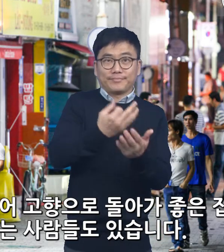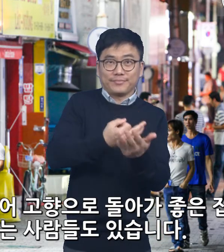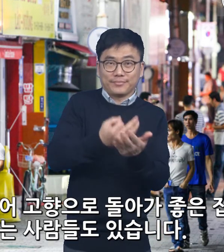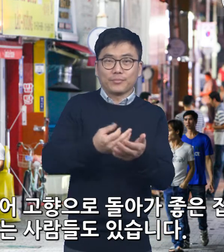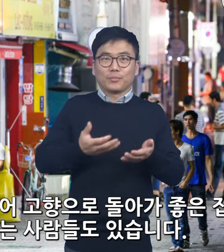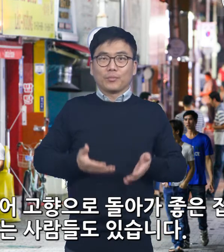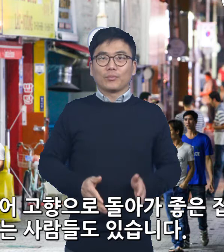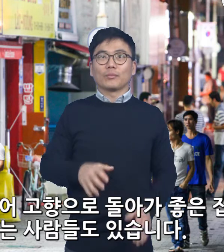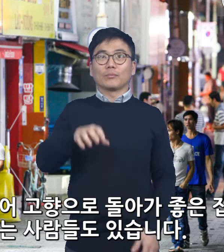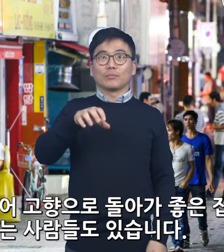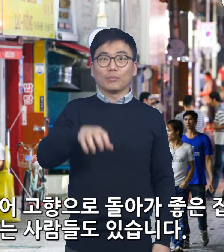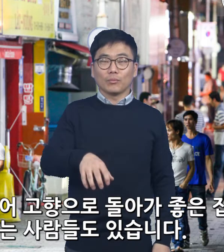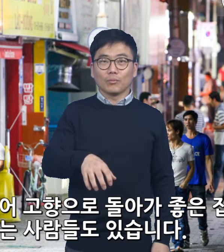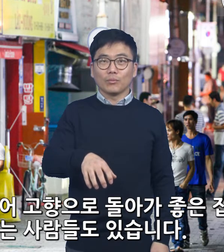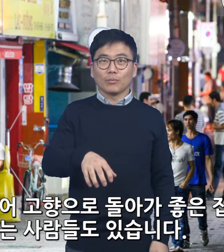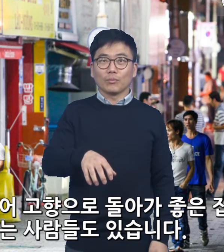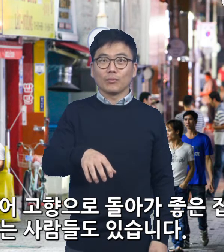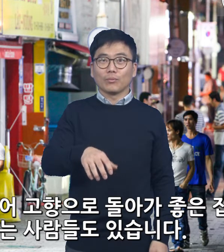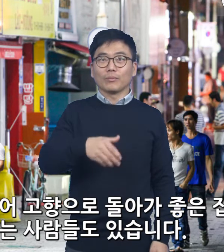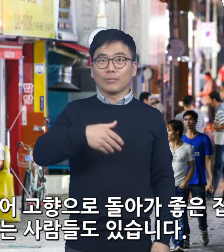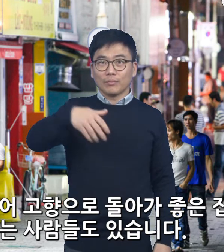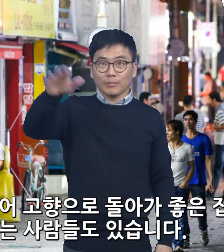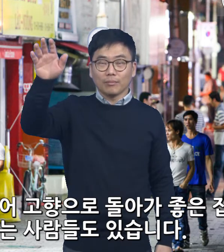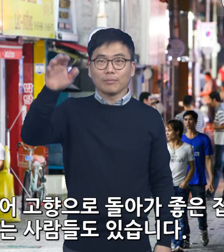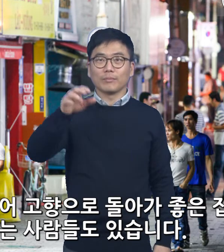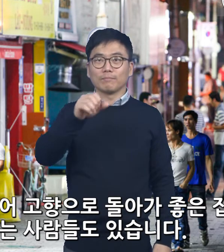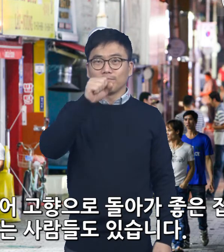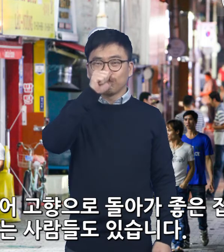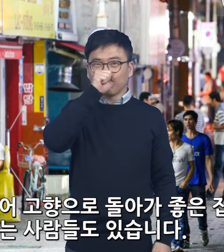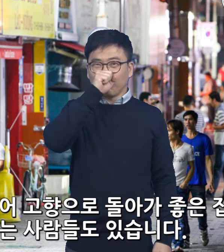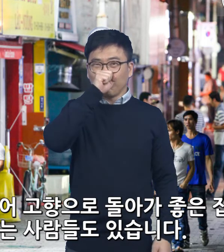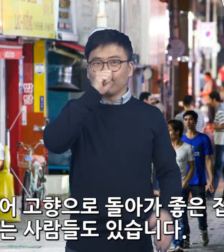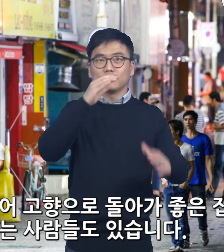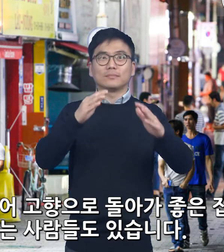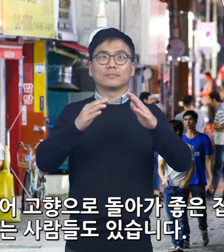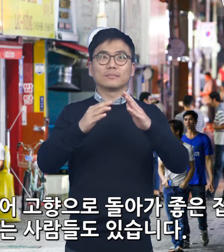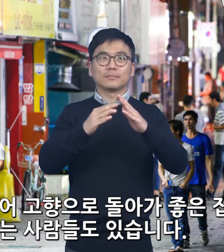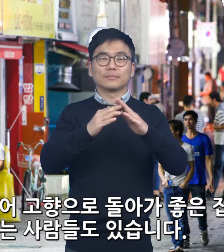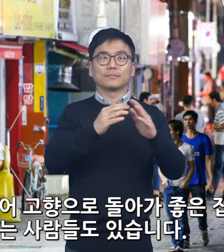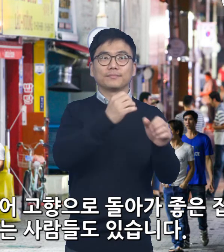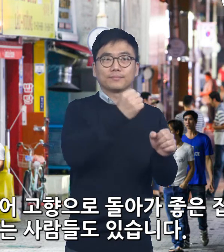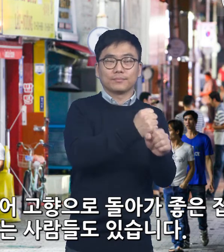큰 돈을 벌어 고향으로 돌아가 좋은 집을 짓거나